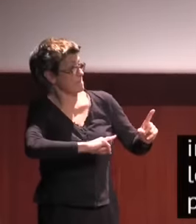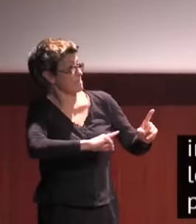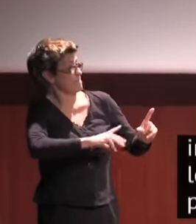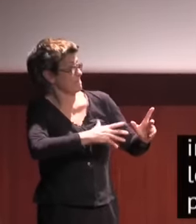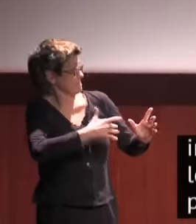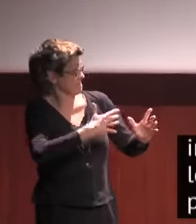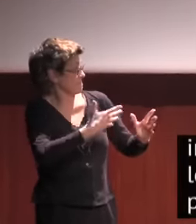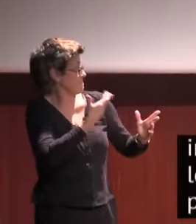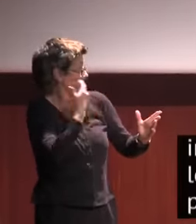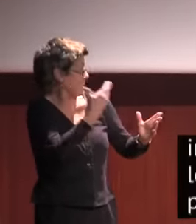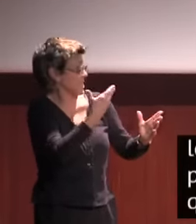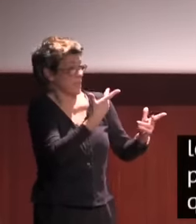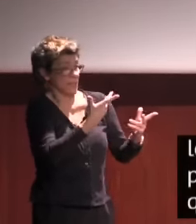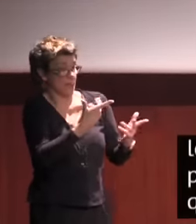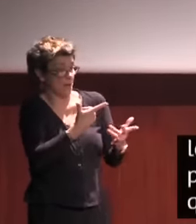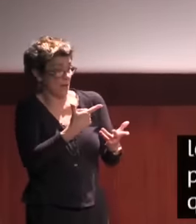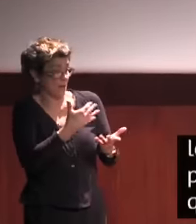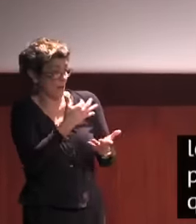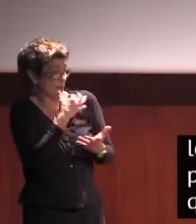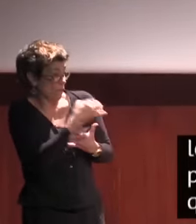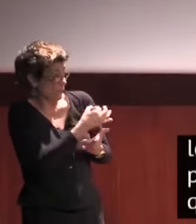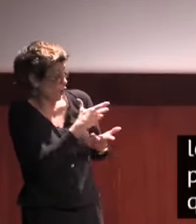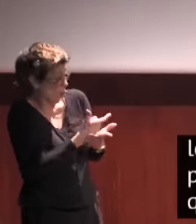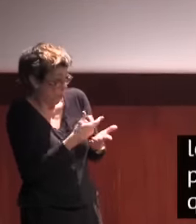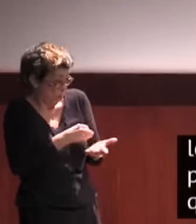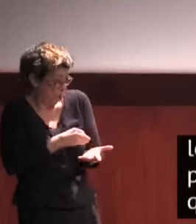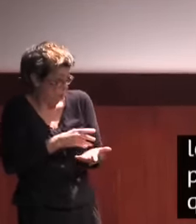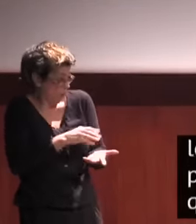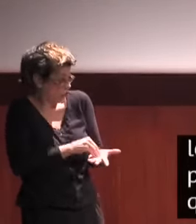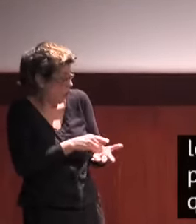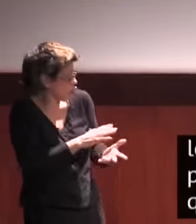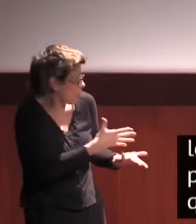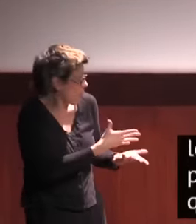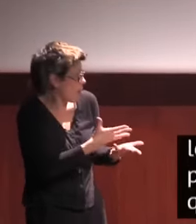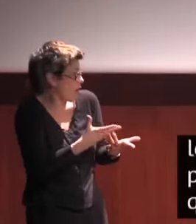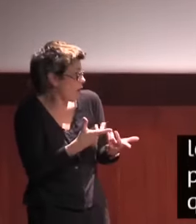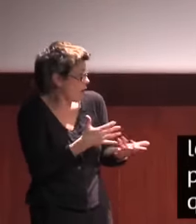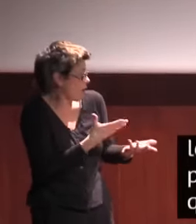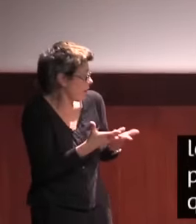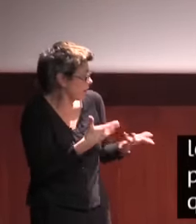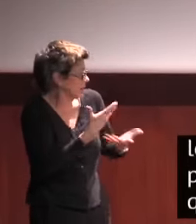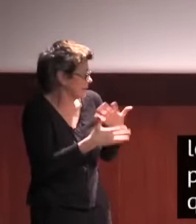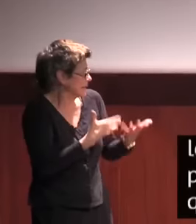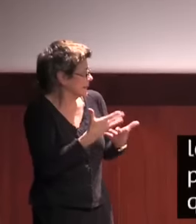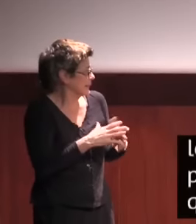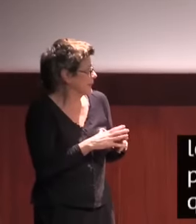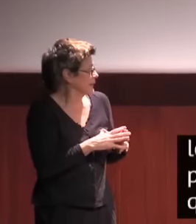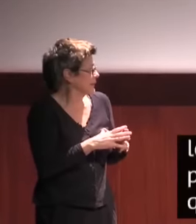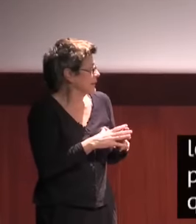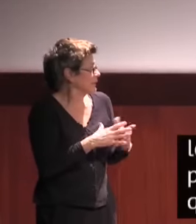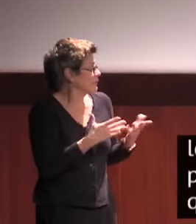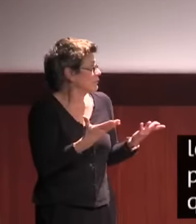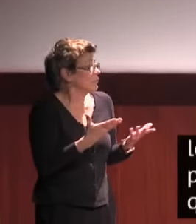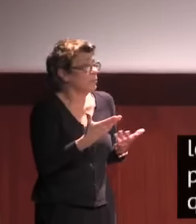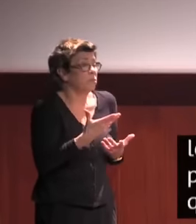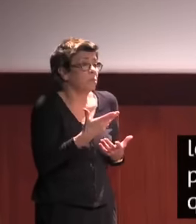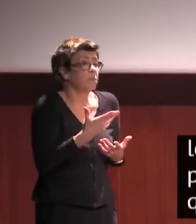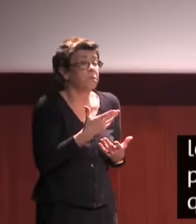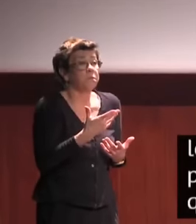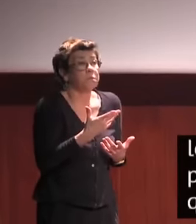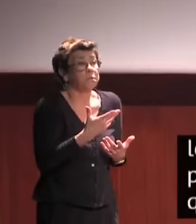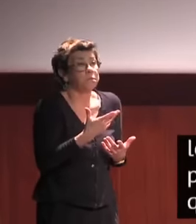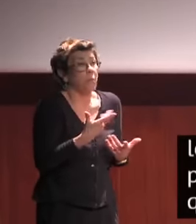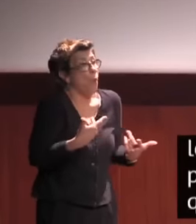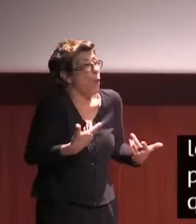discuter, enfin qui va intervenir, comment on mettrait un auteur. À mon avis, il n'est pas forcément nécessaire d'aller plus